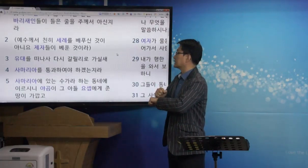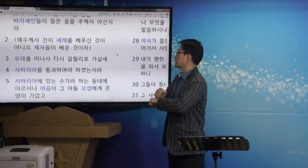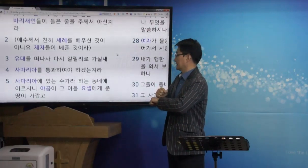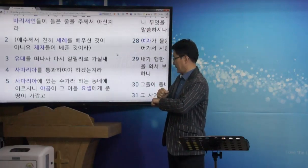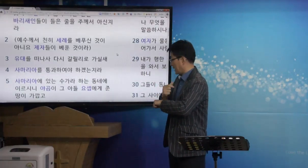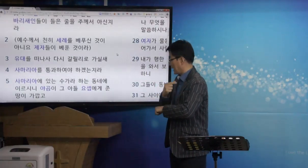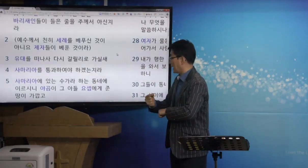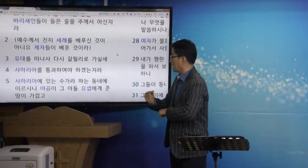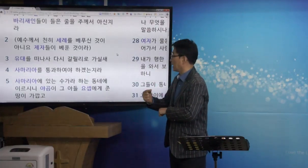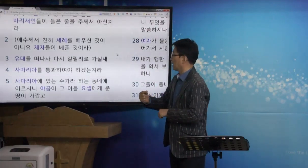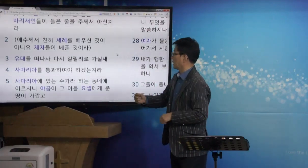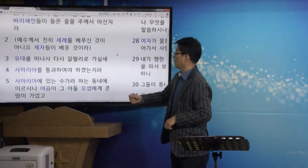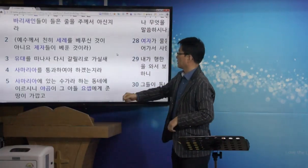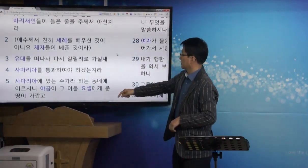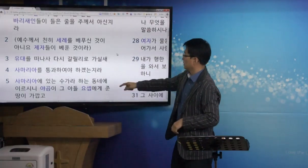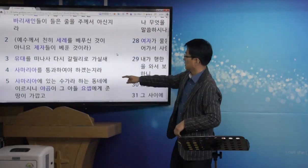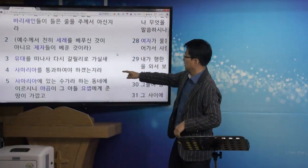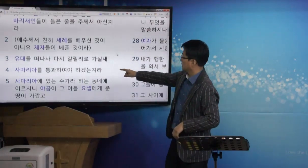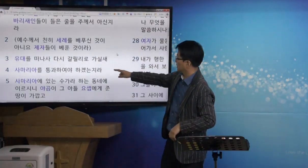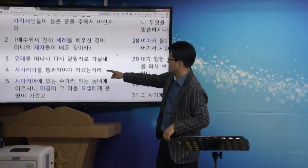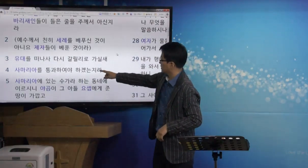통과하여야 하겠는지라.